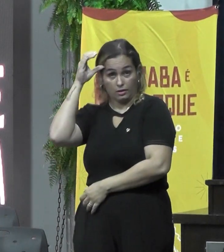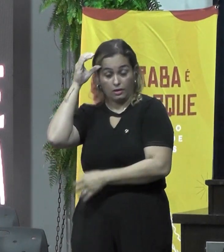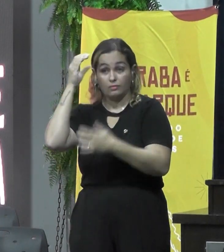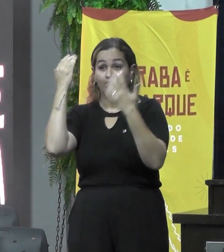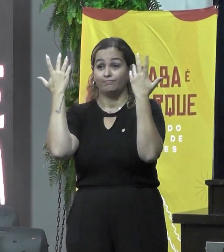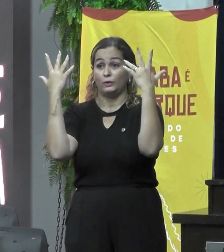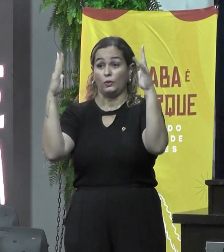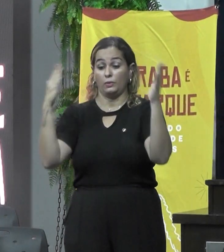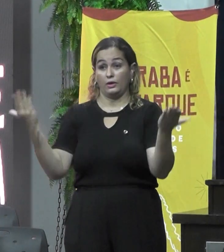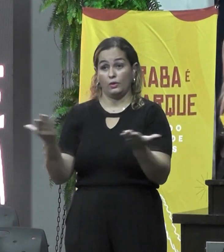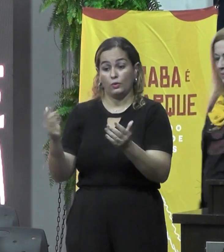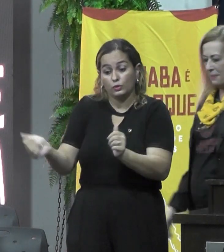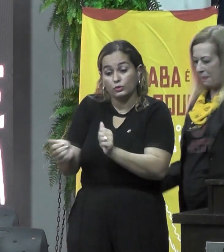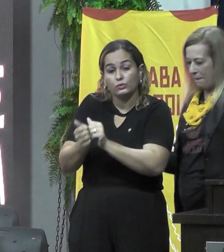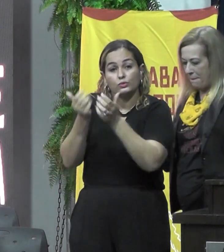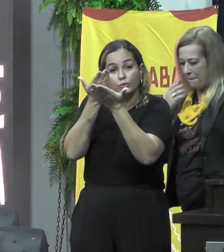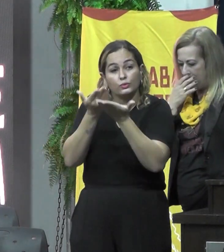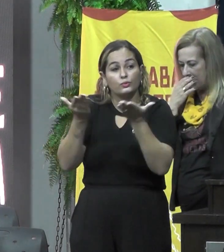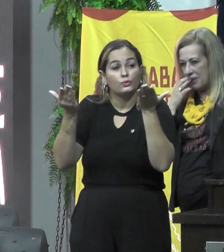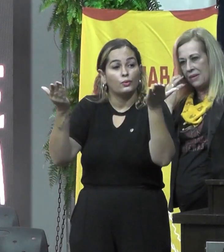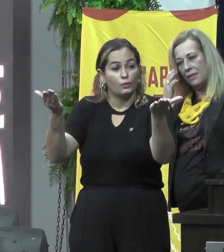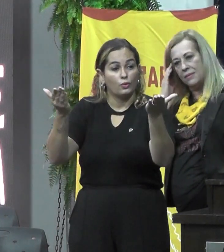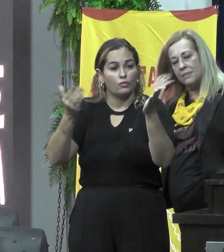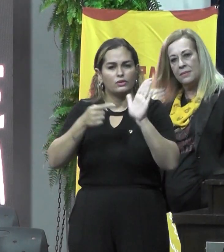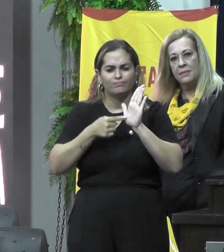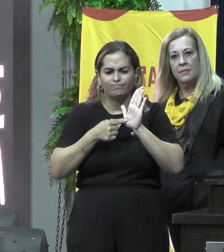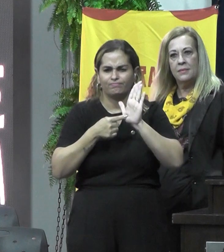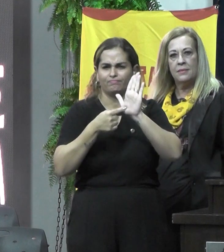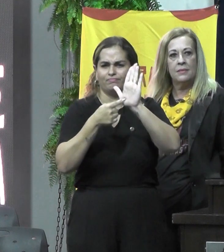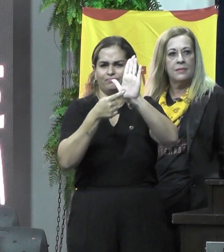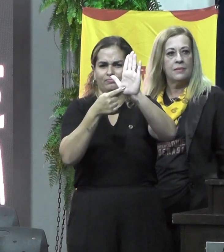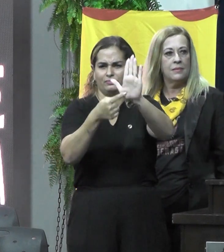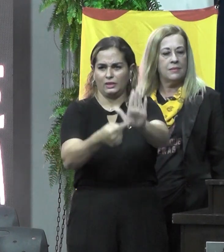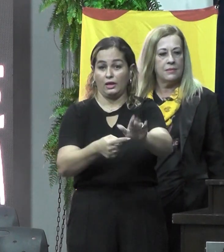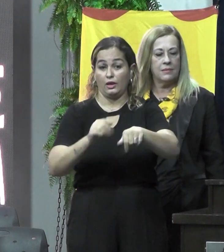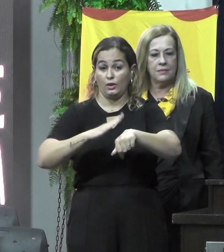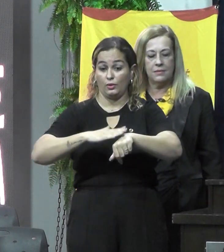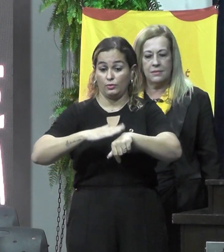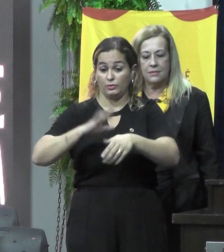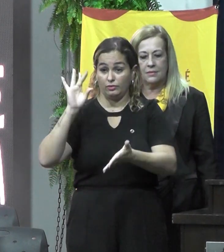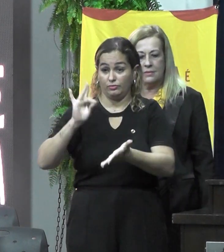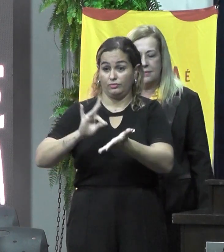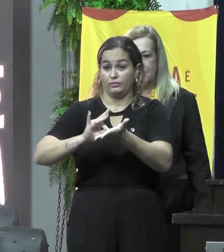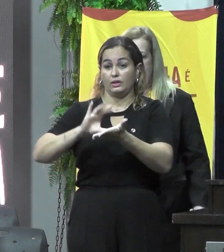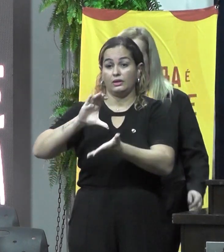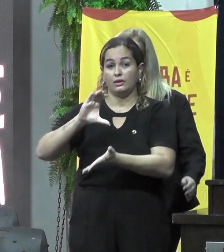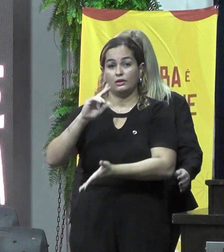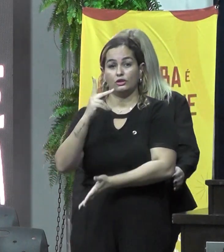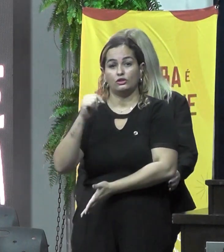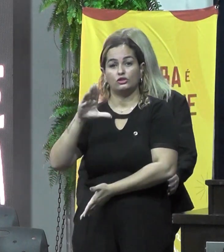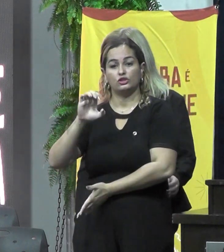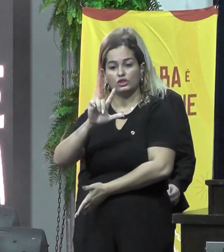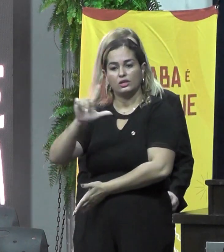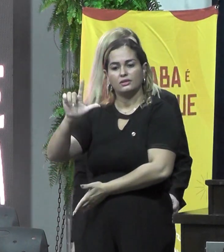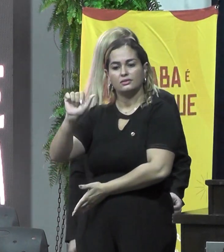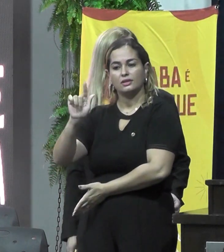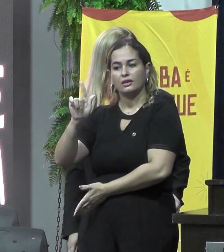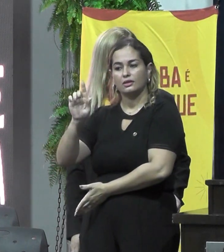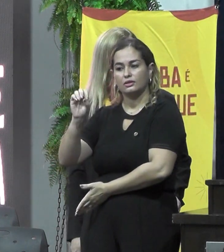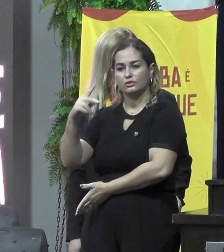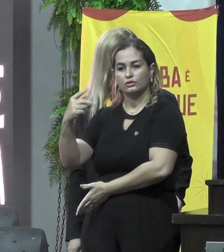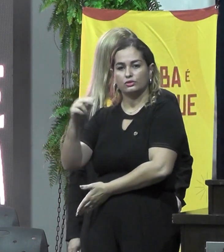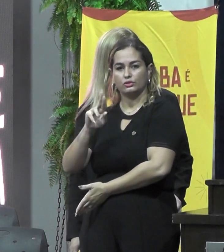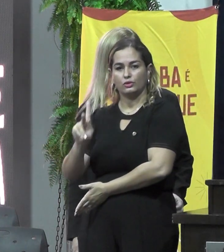celebra hoje, junto com vocês, o anúncio em tempo real da chancela do Geoparque Uberaba